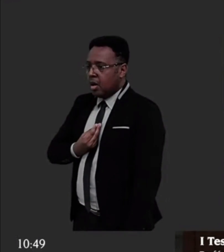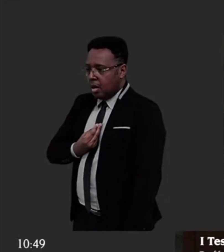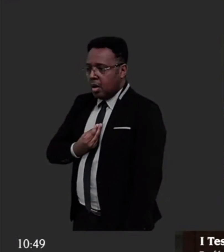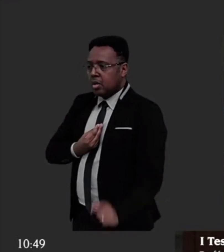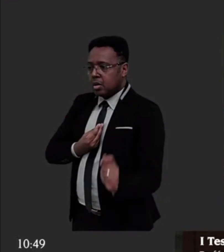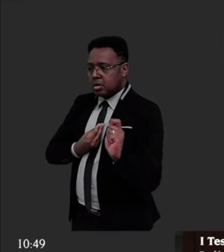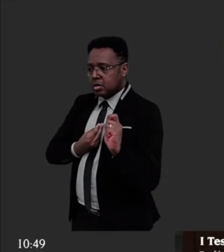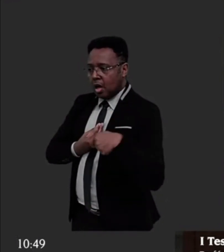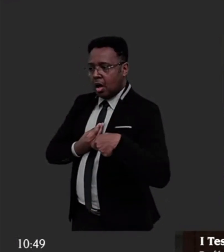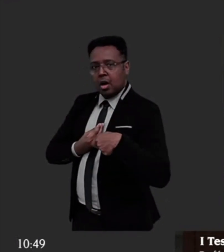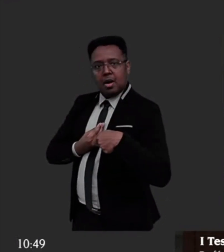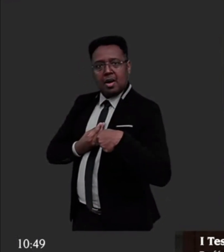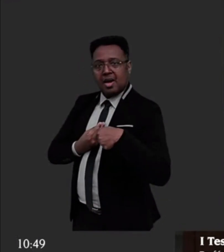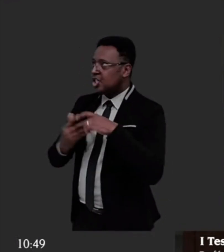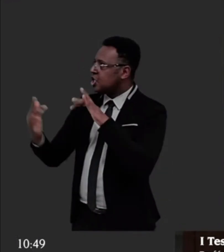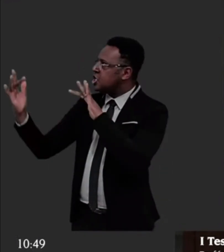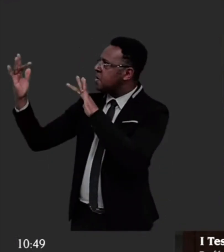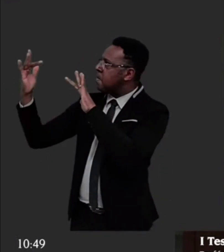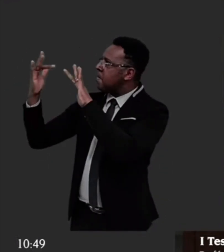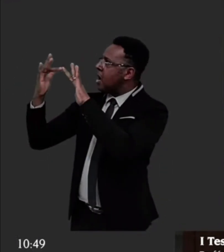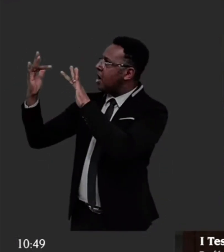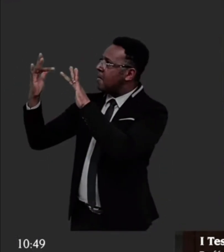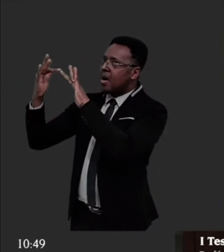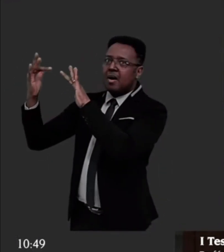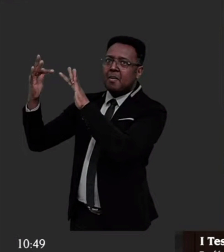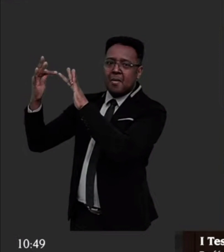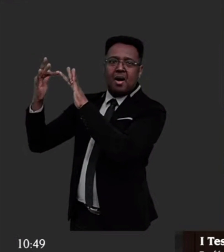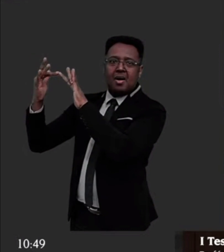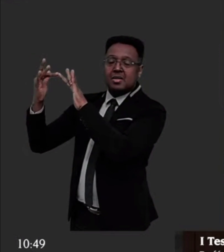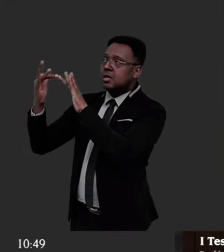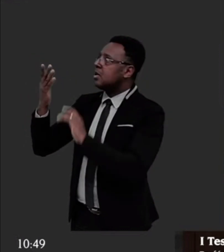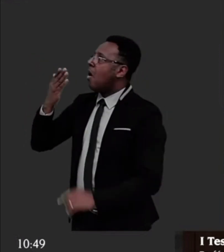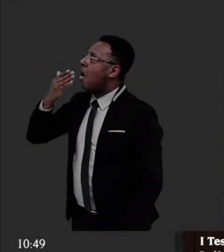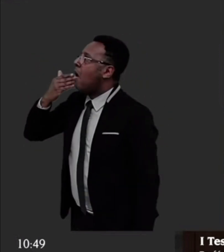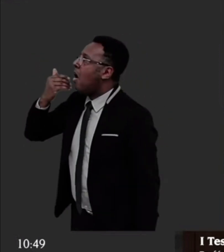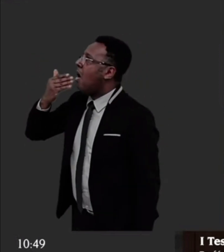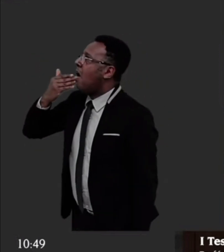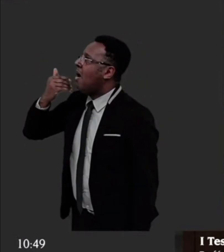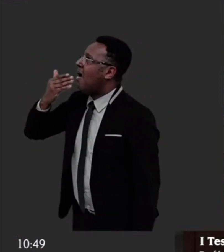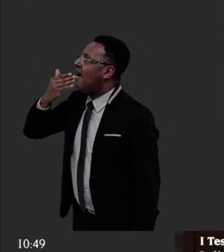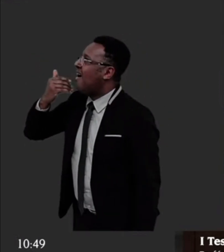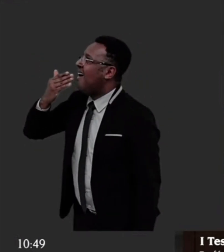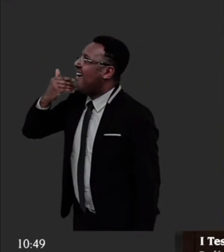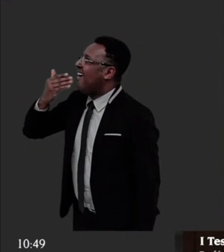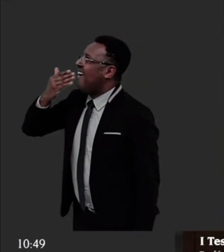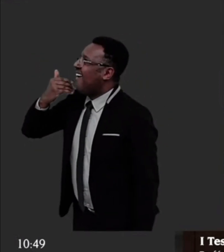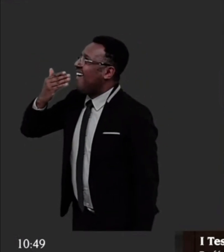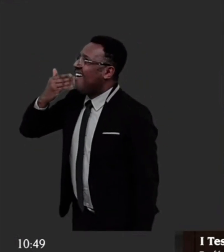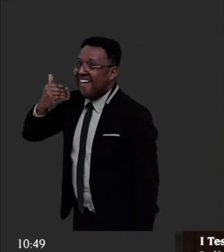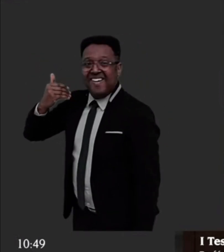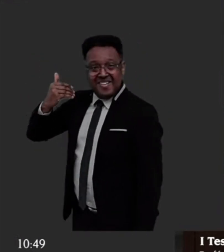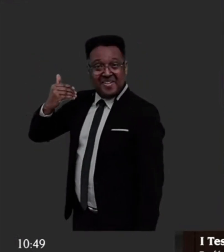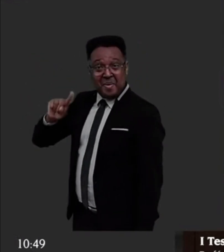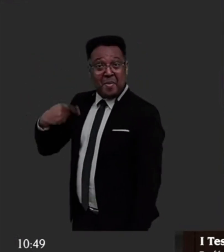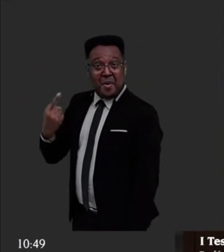necessitamos conhecer para estarmos debaixo da graça, dos favores dele, porque o Espírito dele habita em nós.